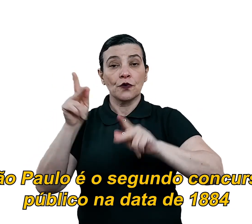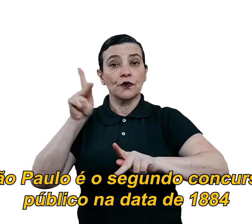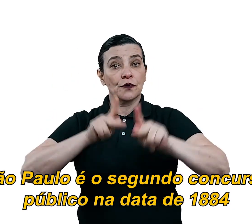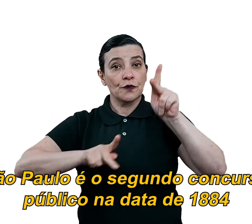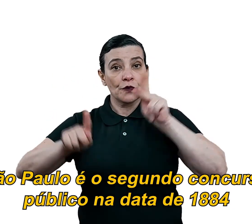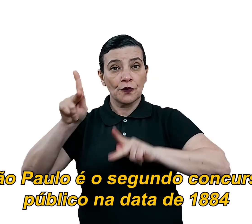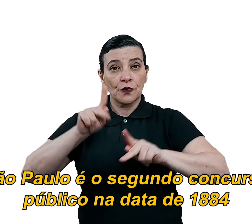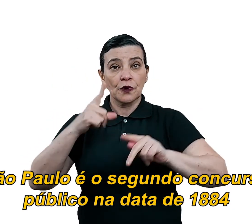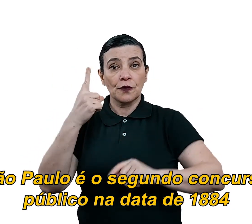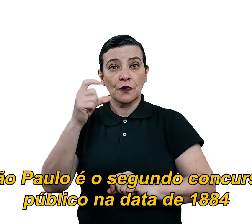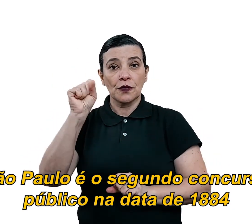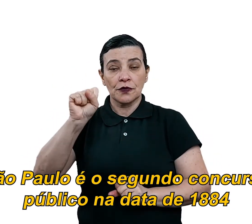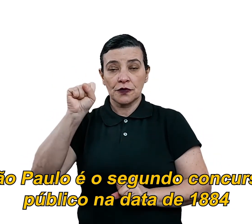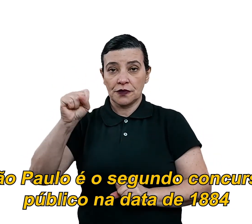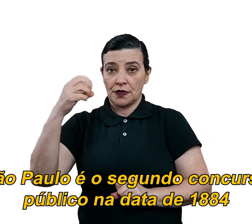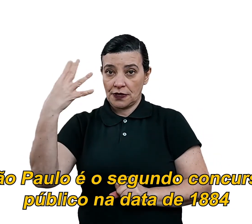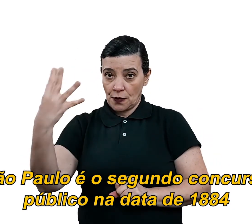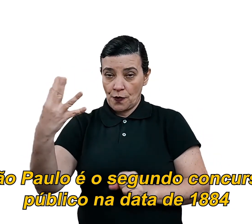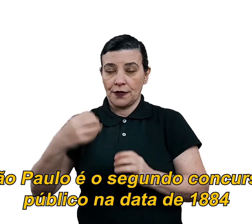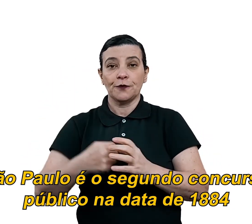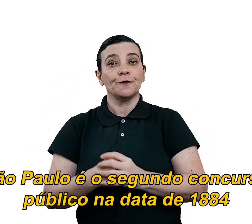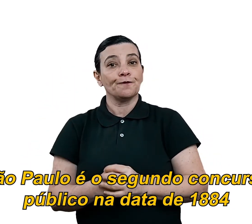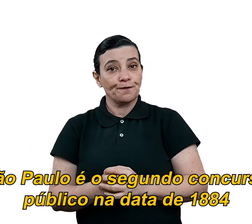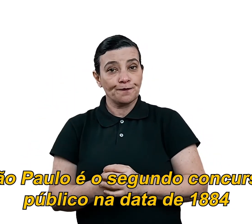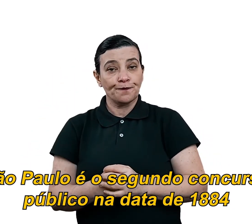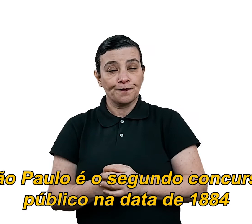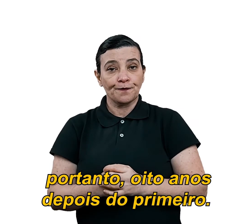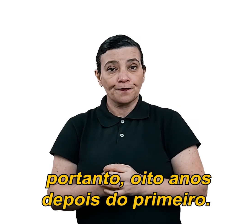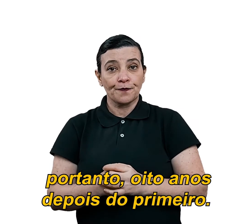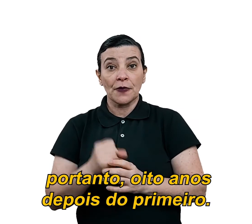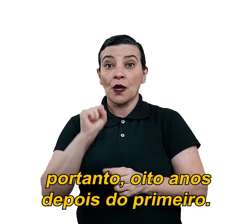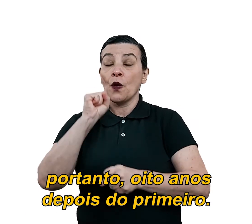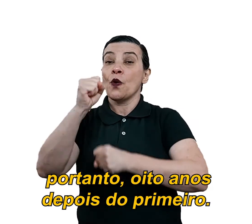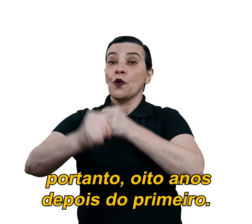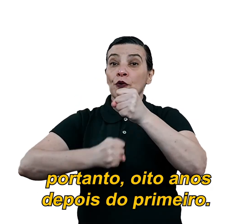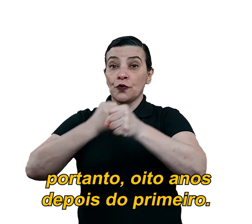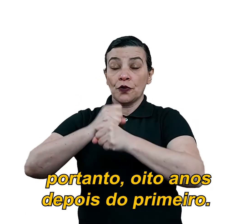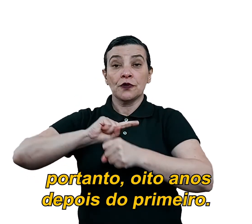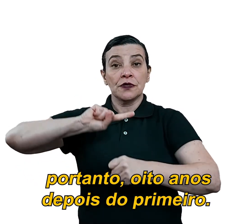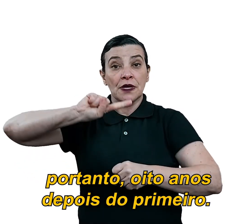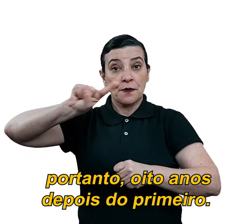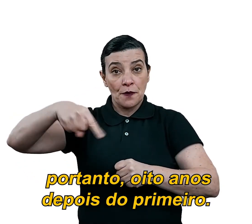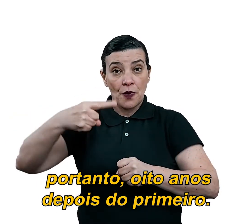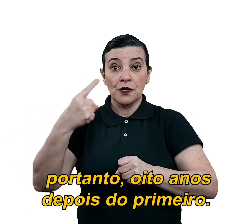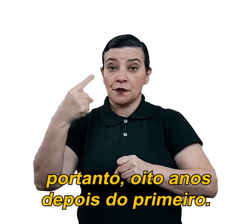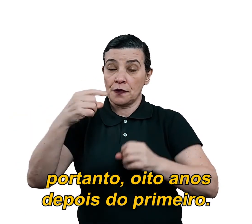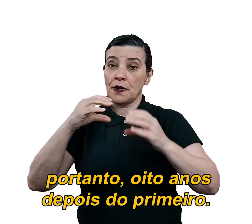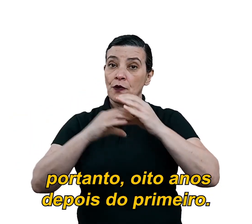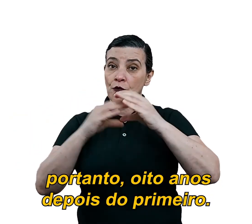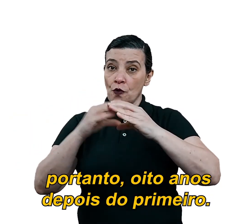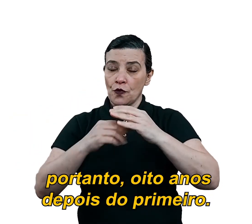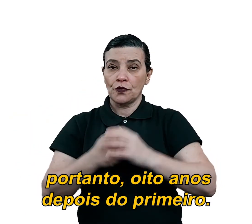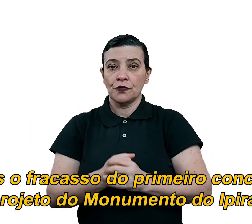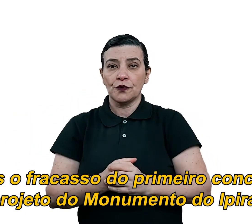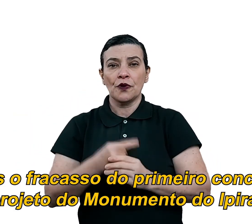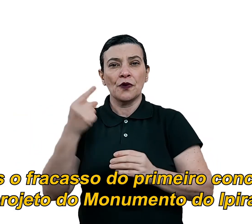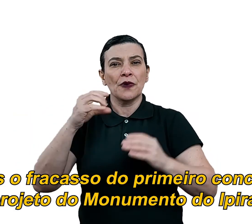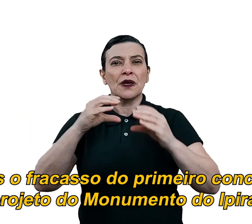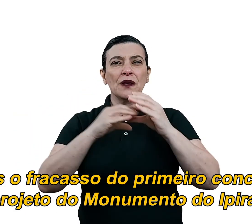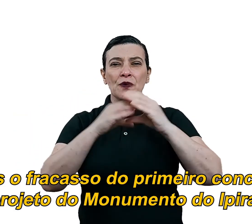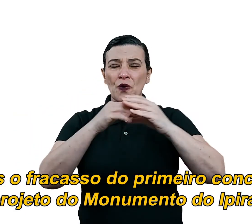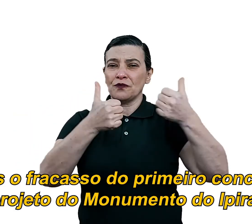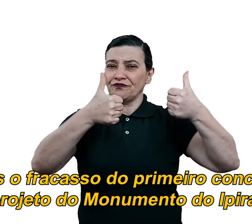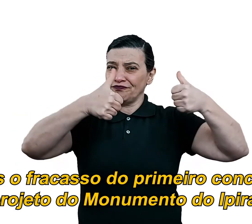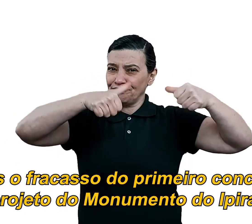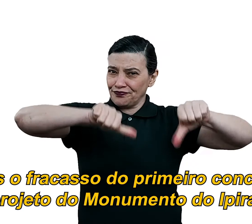segundo concurso público na data de 1884. Portanto, 8 anos depois do primeiro, tá certo?